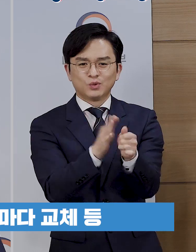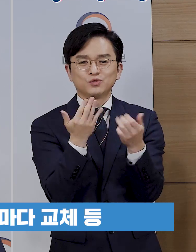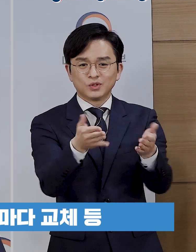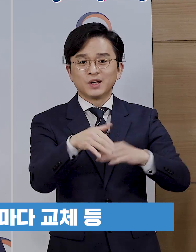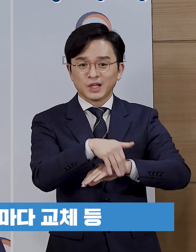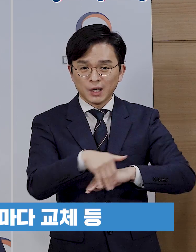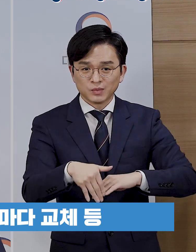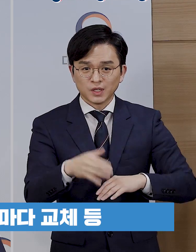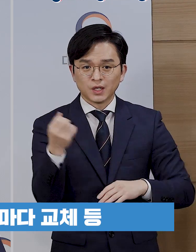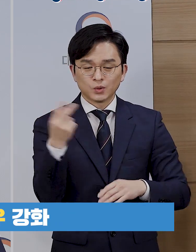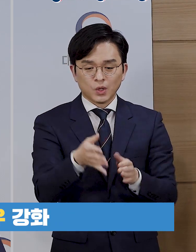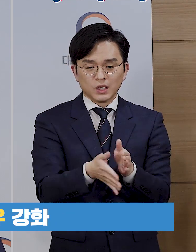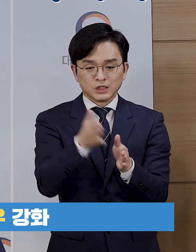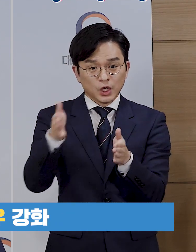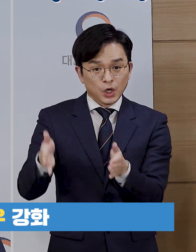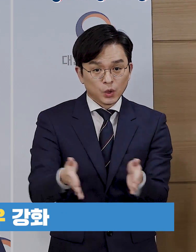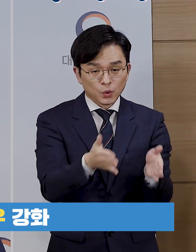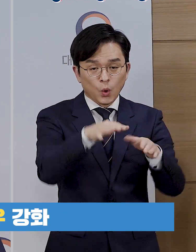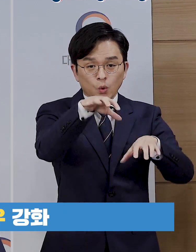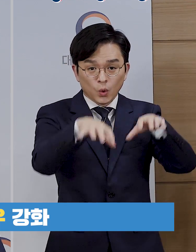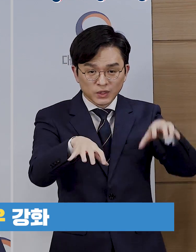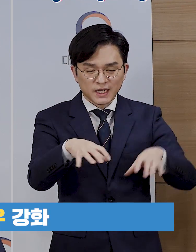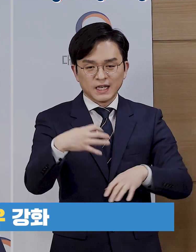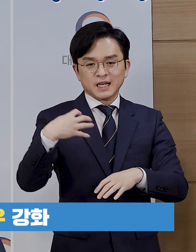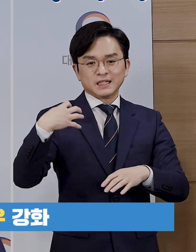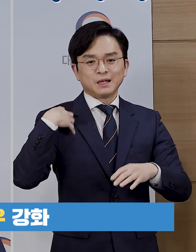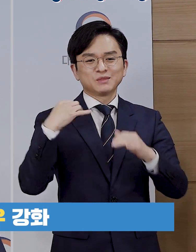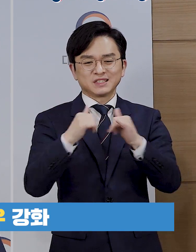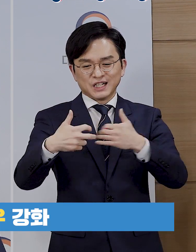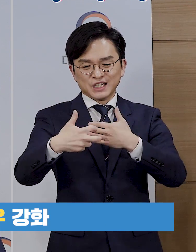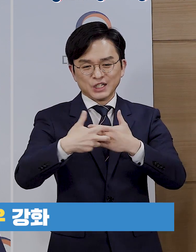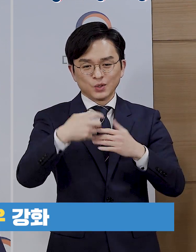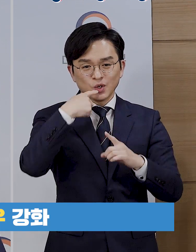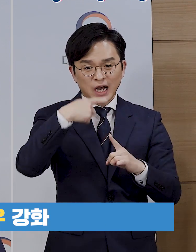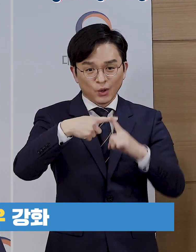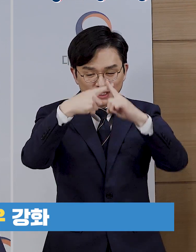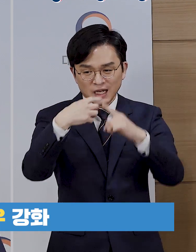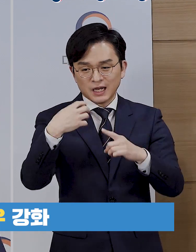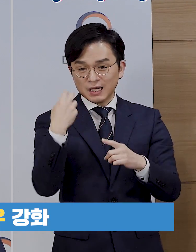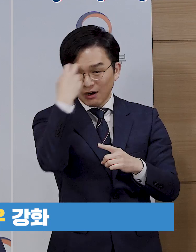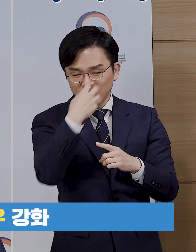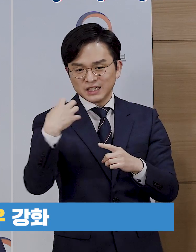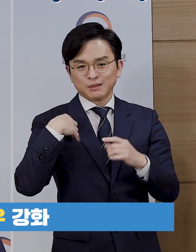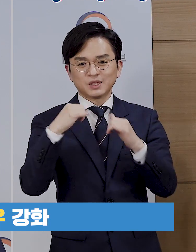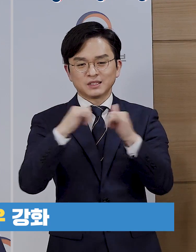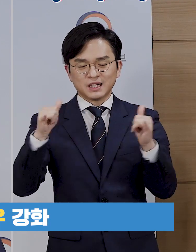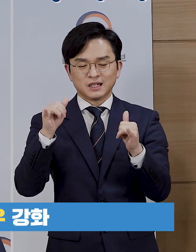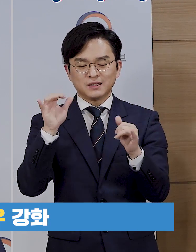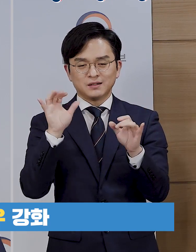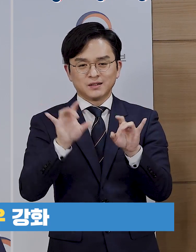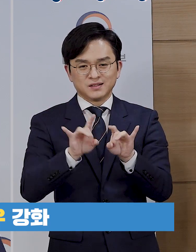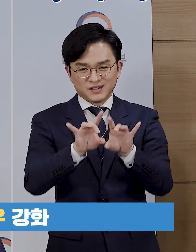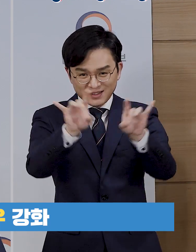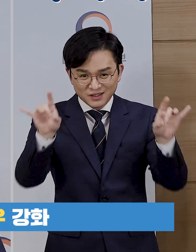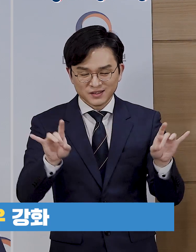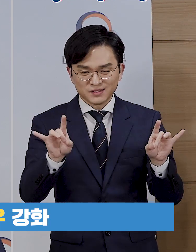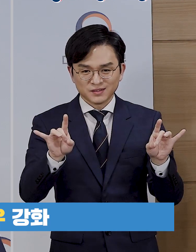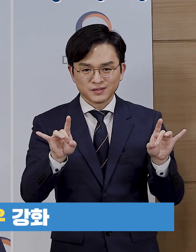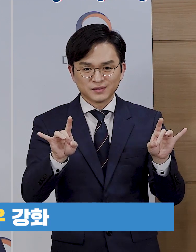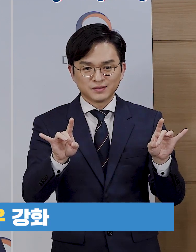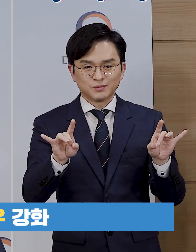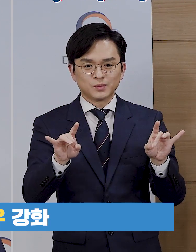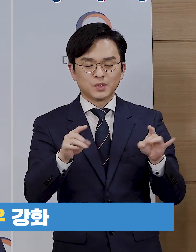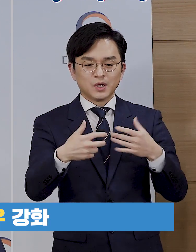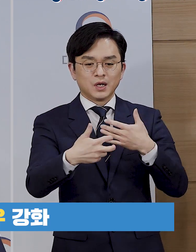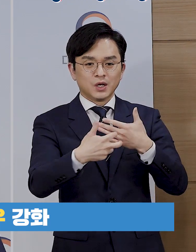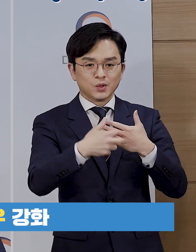계획입니다. 또한 지자체의 담당관을 지정해 건강상황 모니터링, 숙소 목록 및 교통편 제공